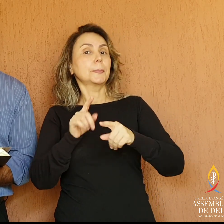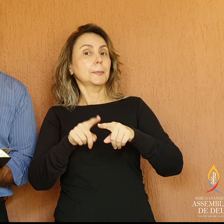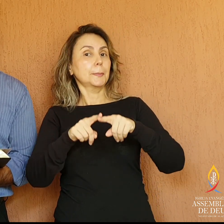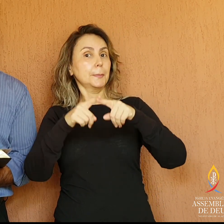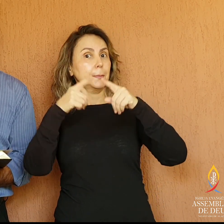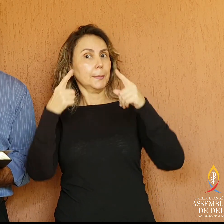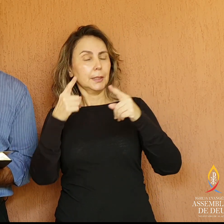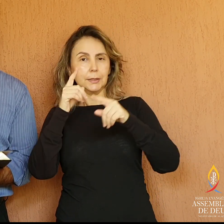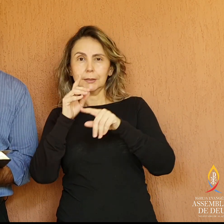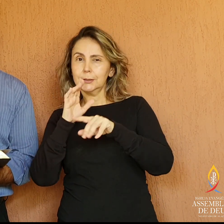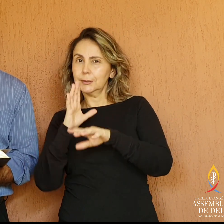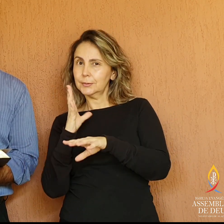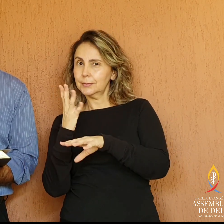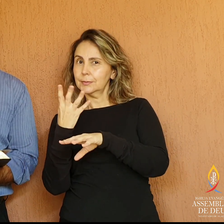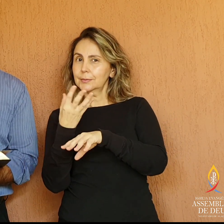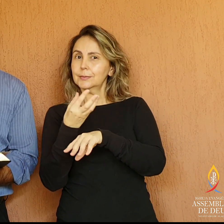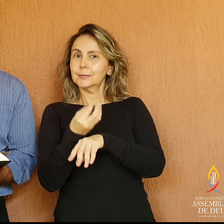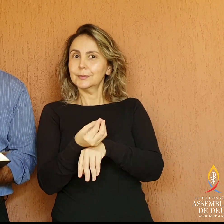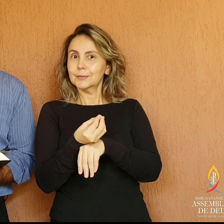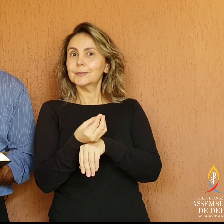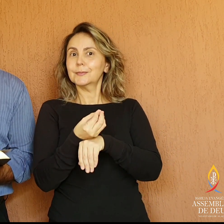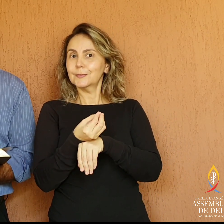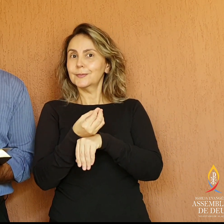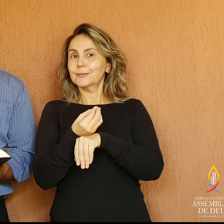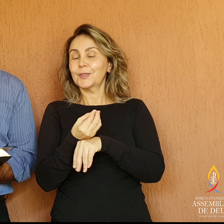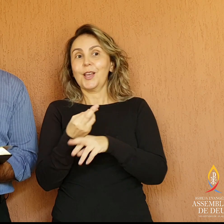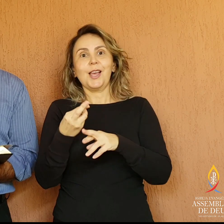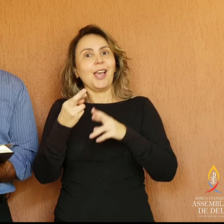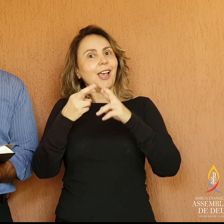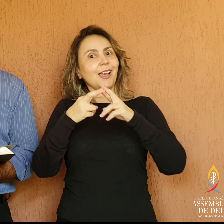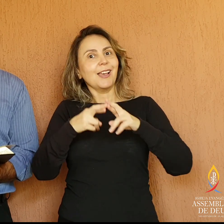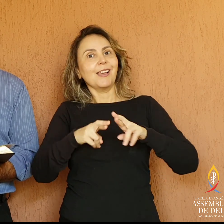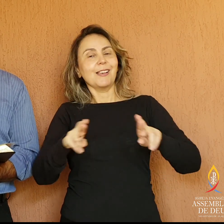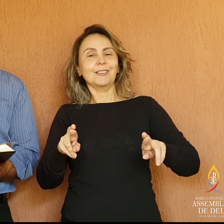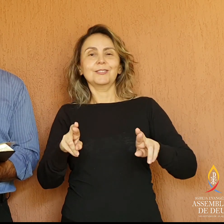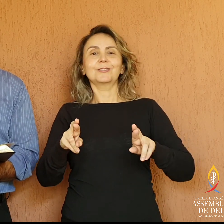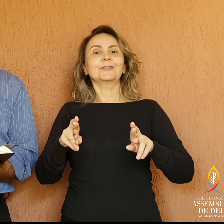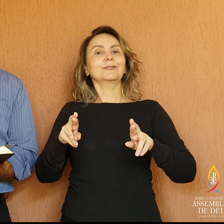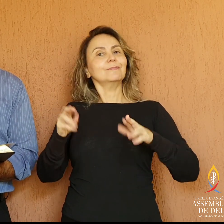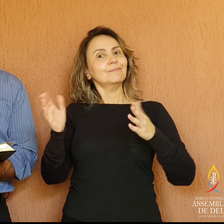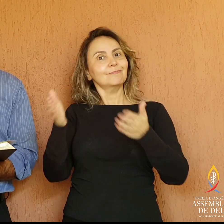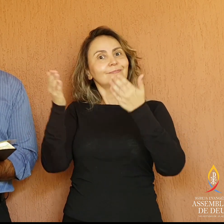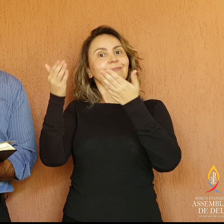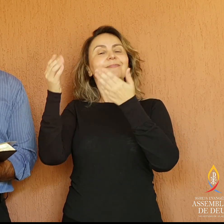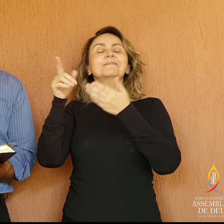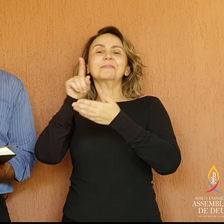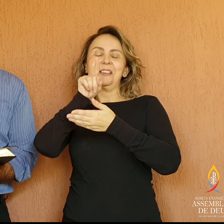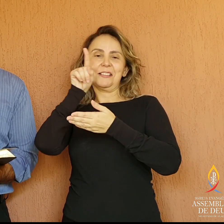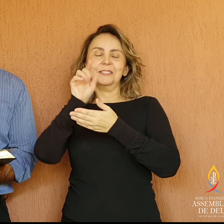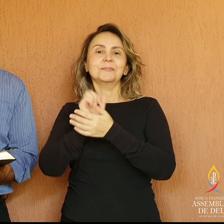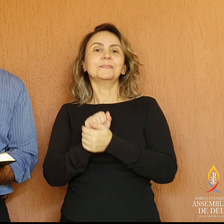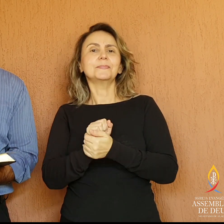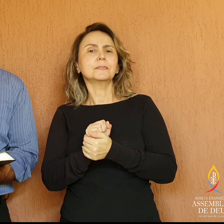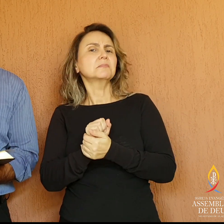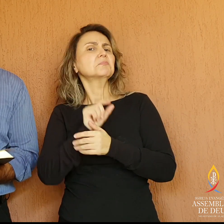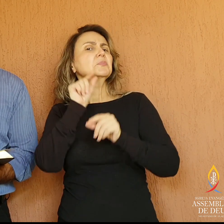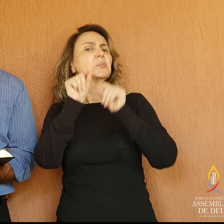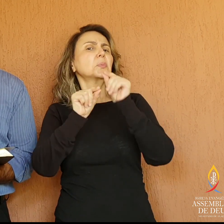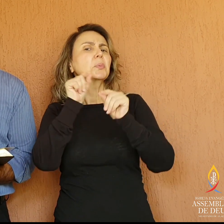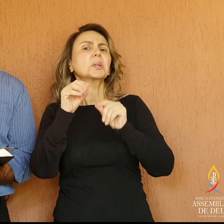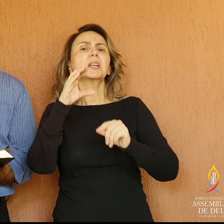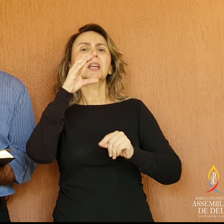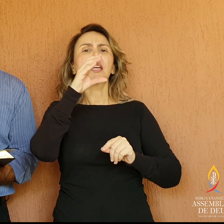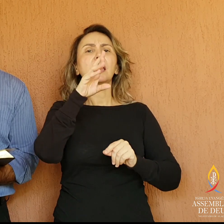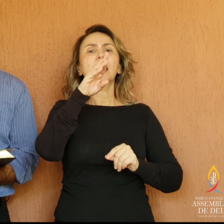igreja resolveu homenageá-los. E esse credo apostólico tratava de quê? O que